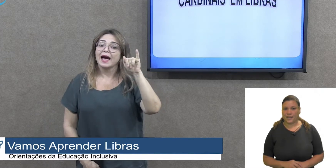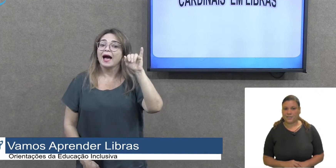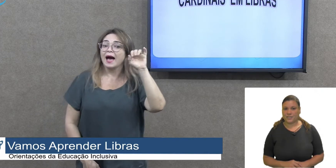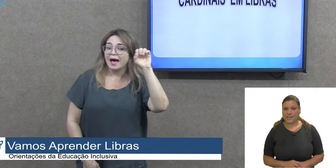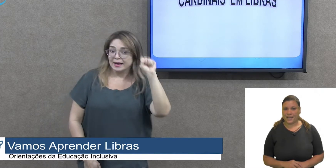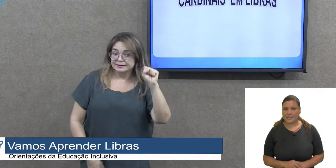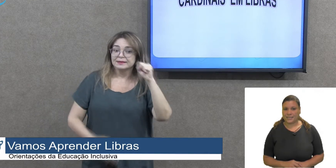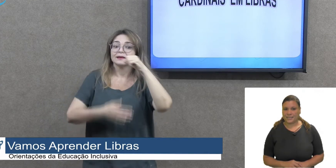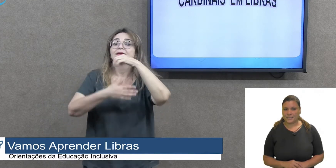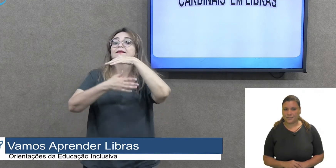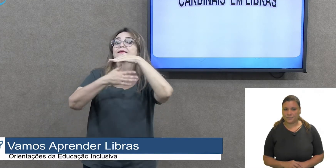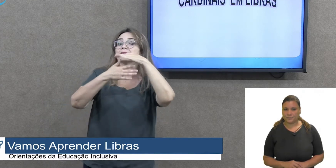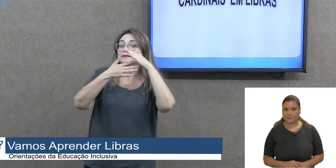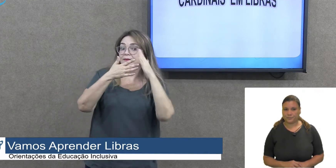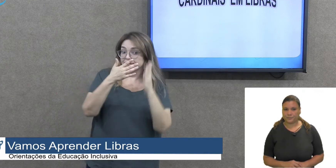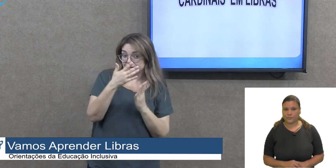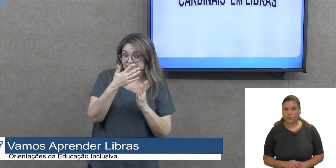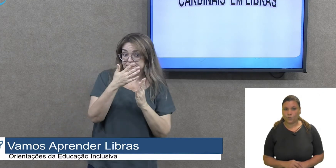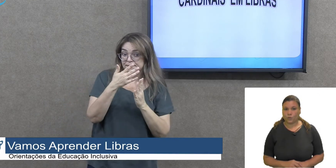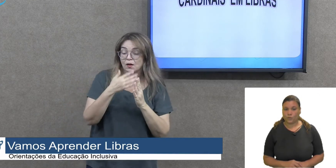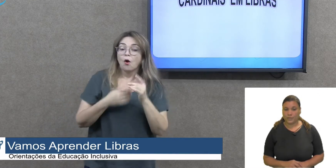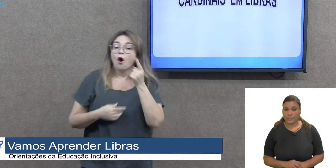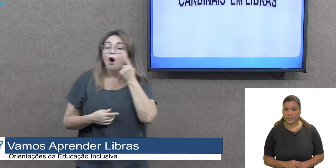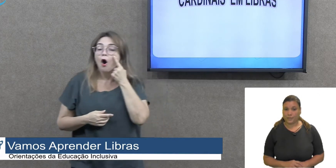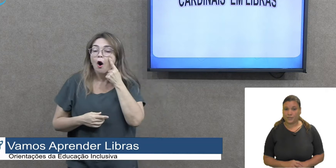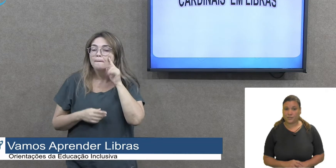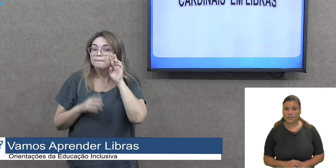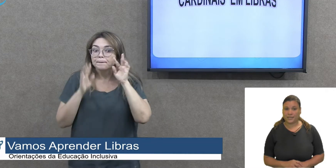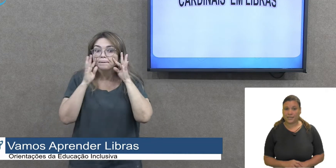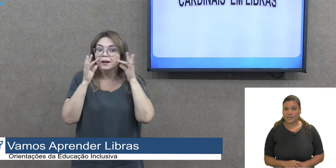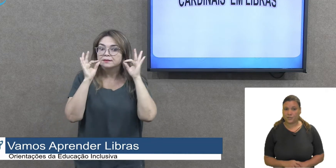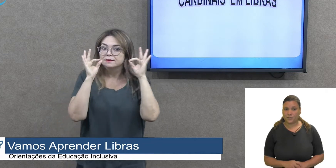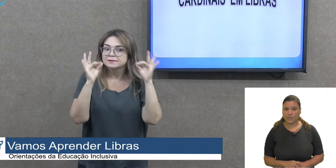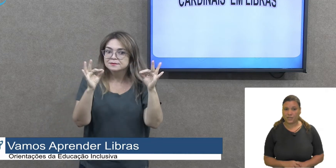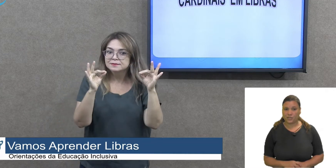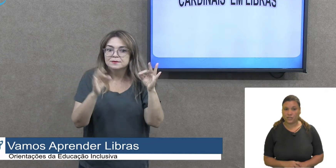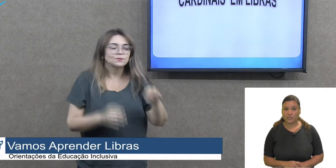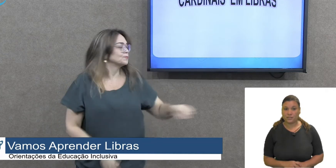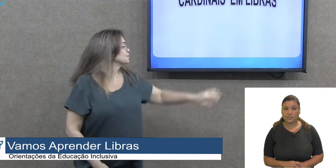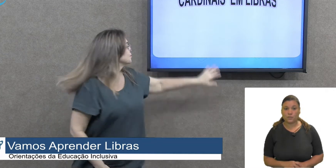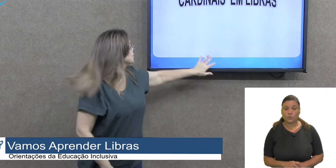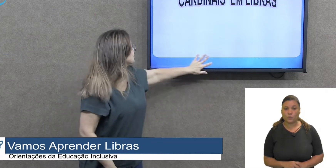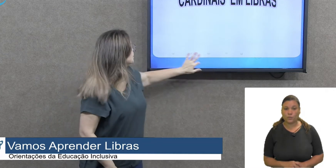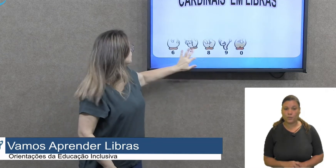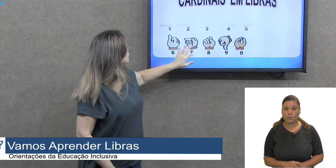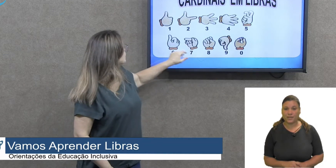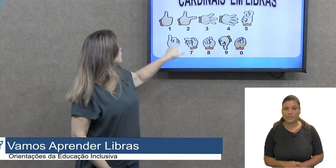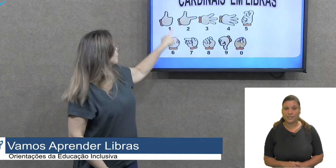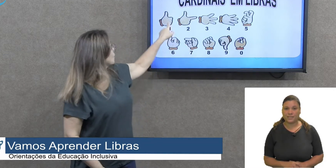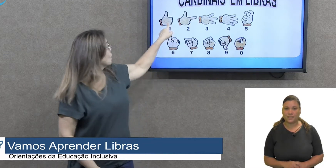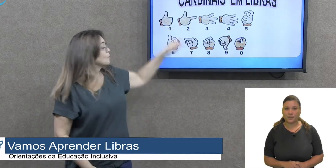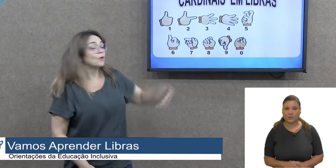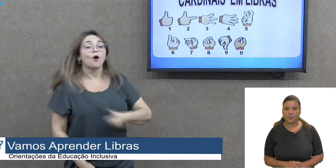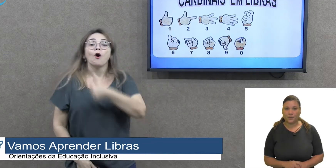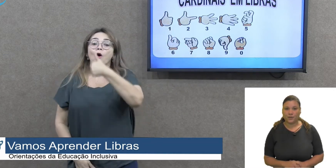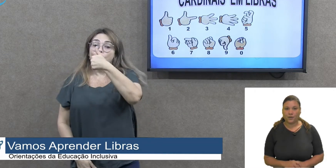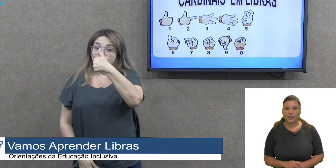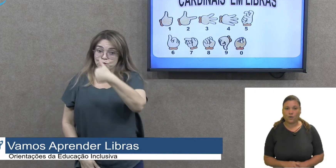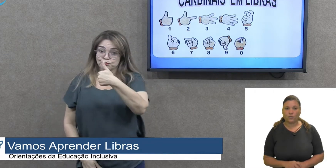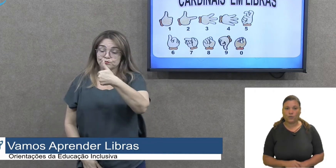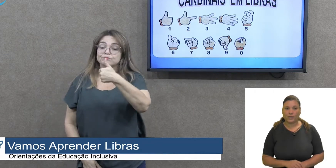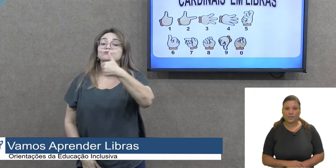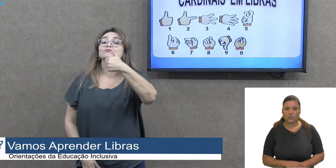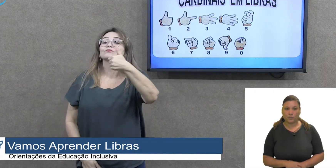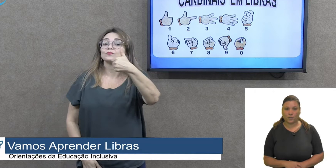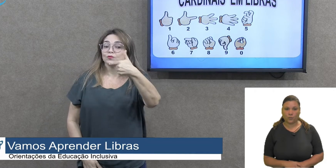Perceba, olha, cardinais. Em libras, o que que é isso, gente? São números, presta atenção.